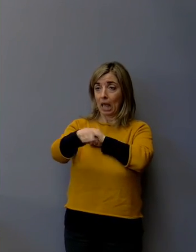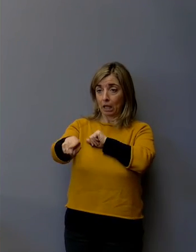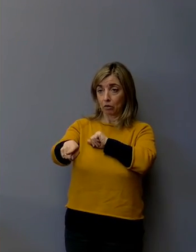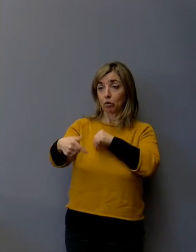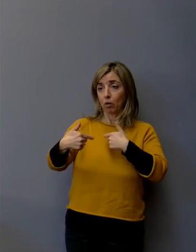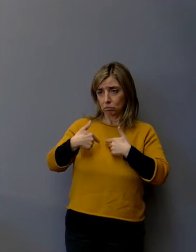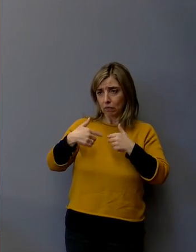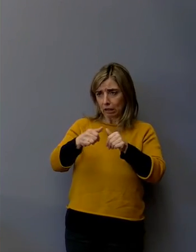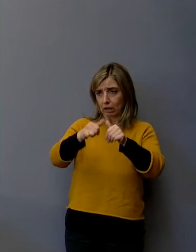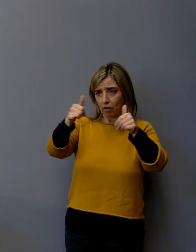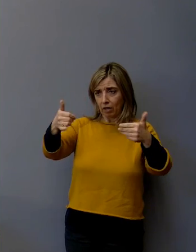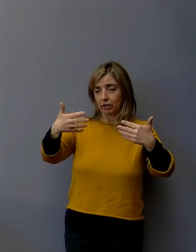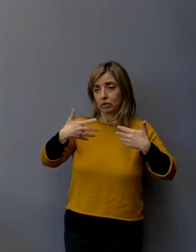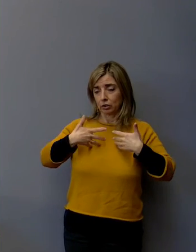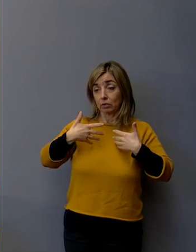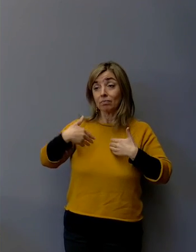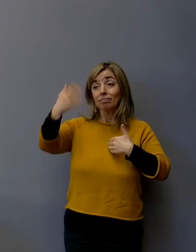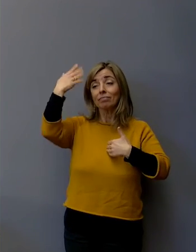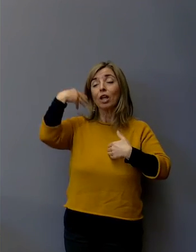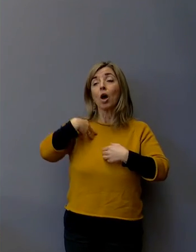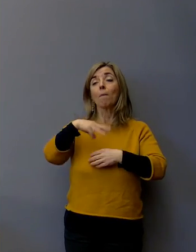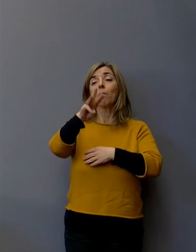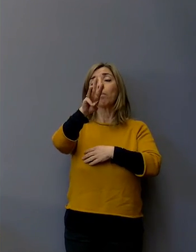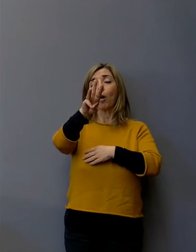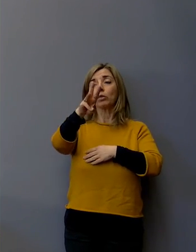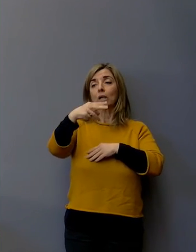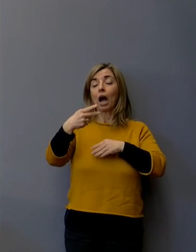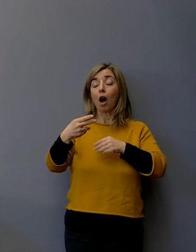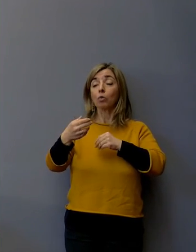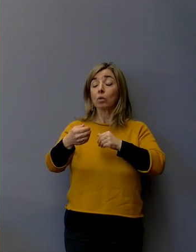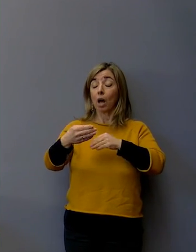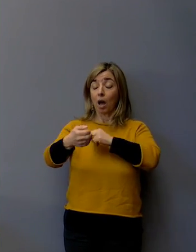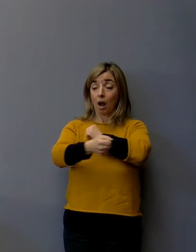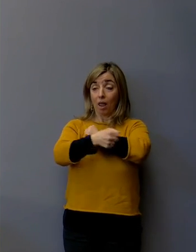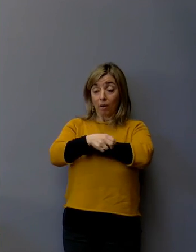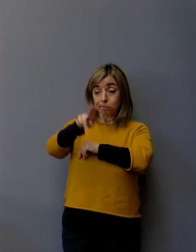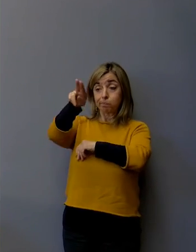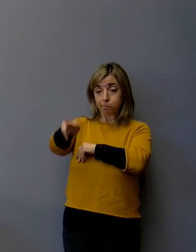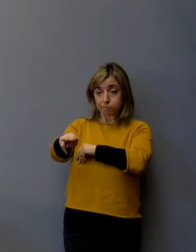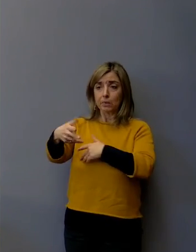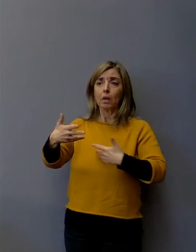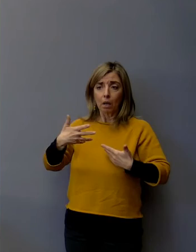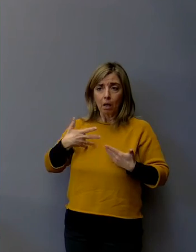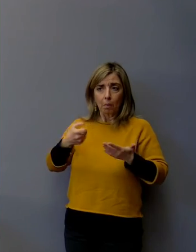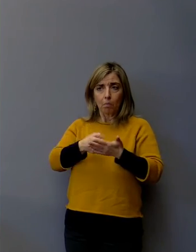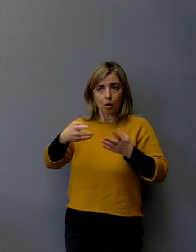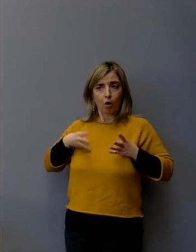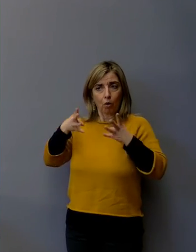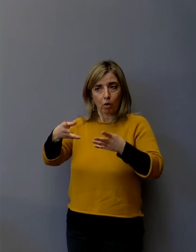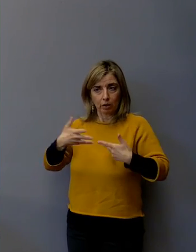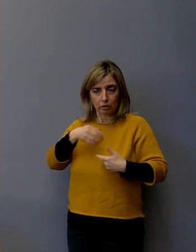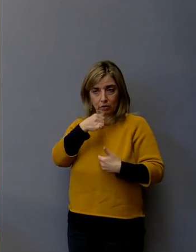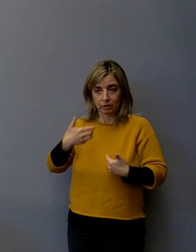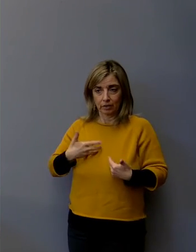quindi voglio dire va bene così io dico però ed è molto evidente secondo me